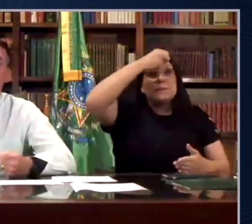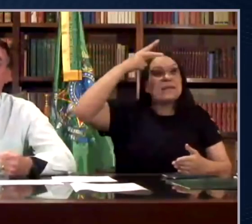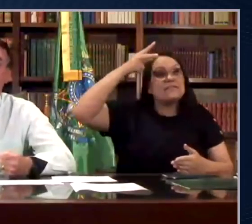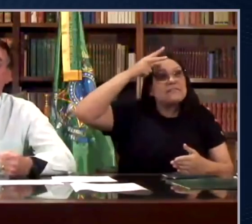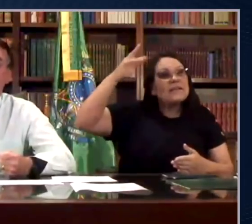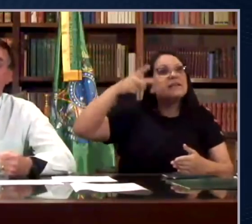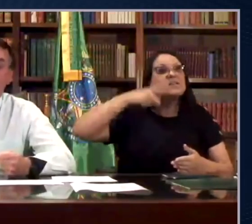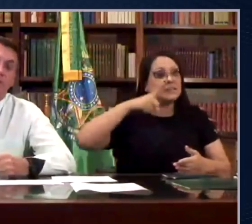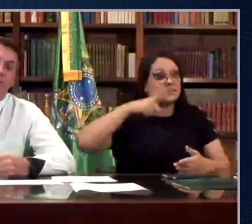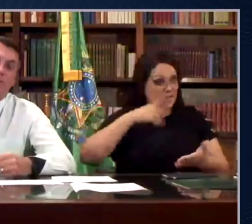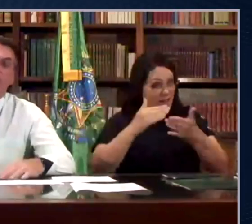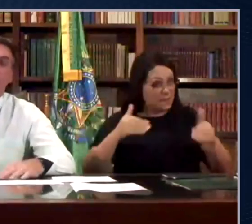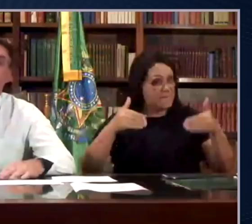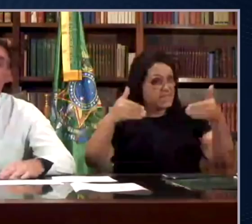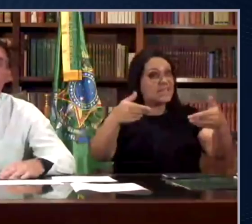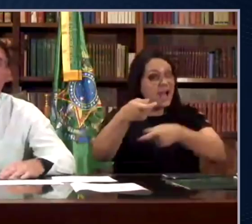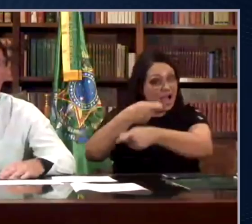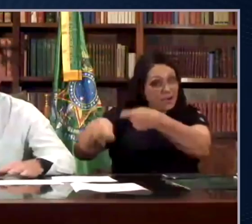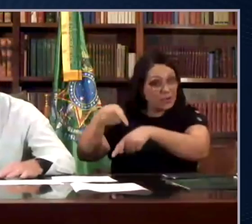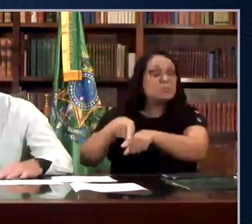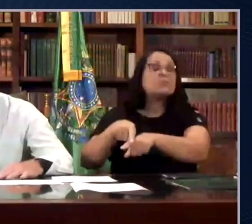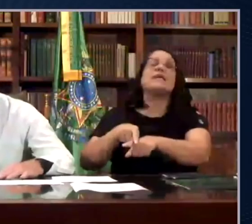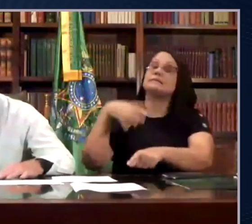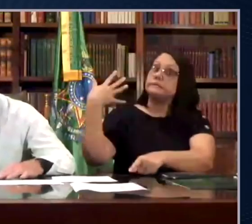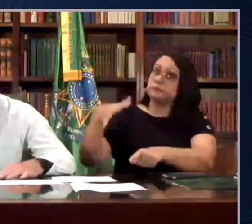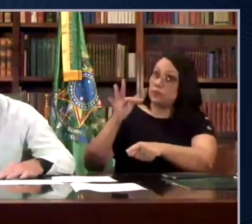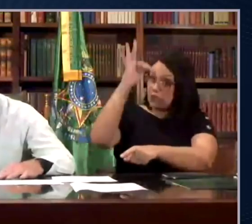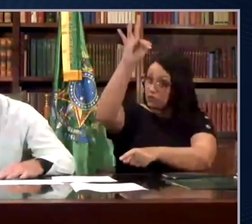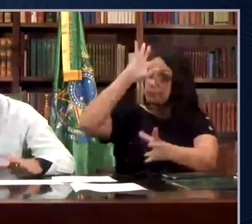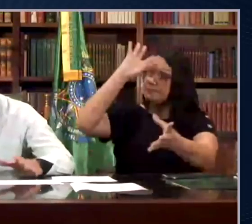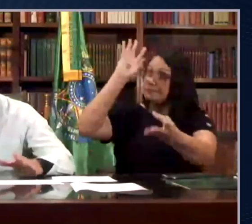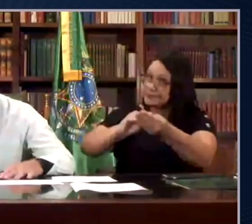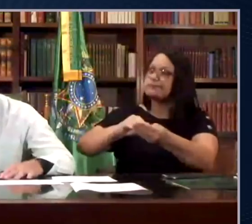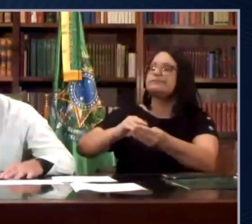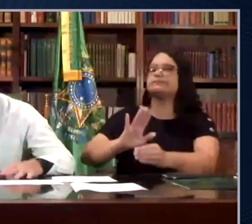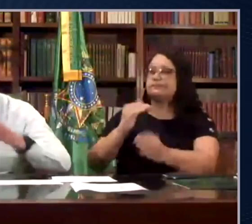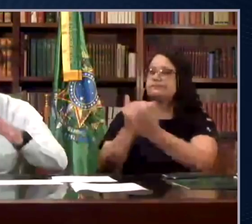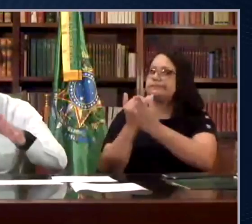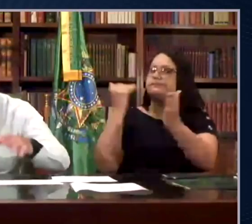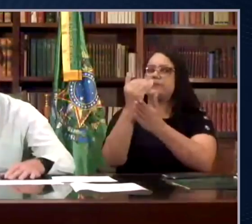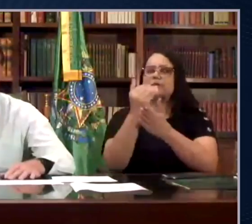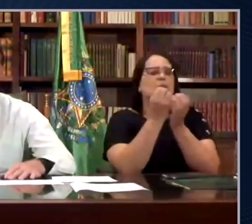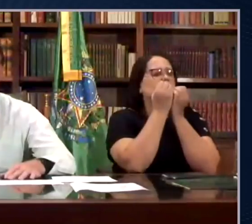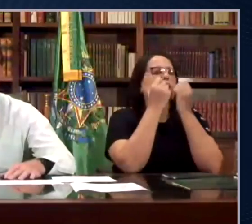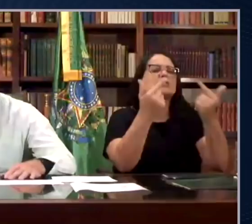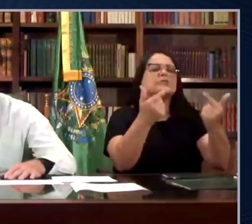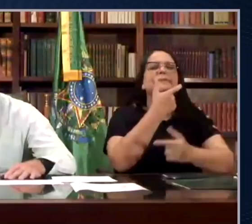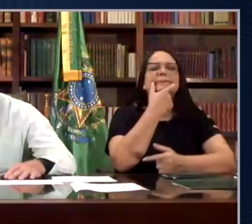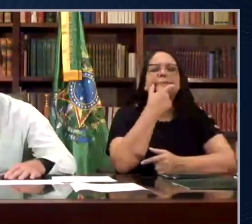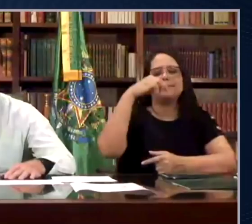por orientação no Ministério da Economia, o preço vai ser muito alto a ser pago lá na frente. Zé Maria. Então, boa sorte ao Mandetta, espero que o Mandetta